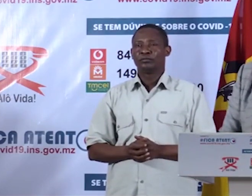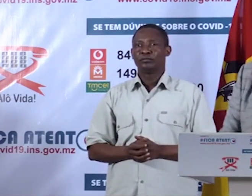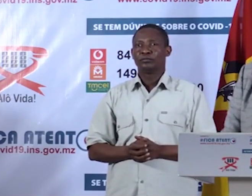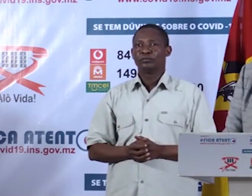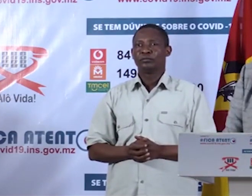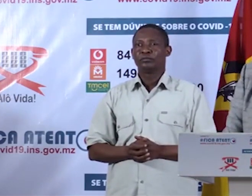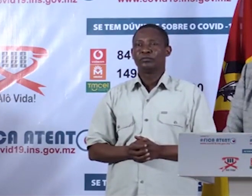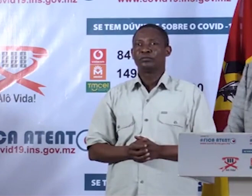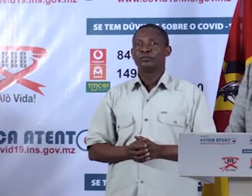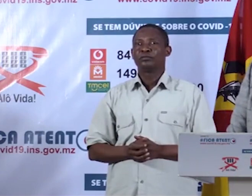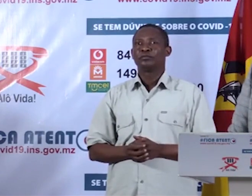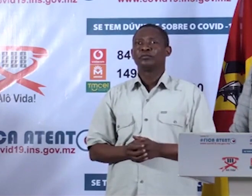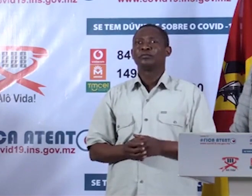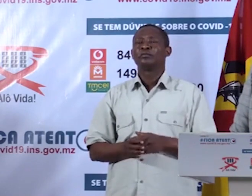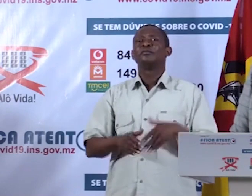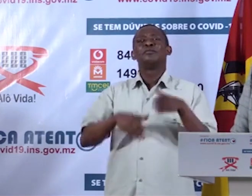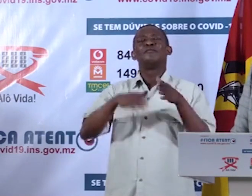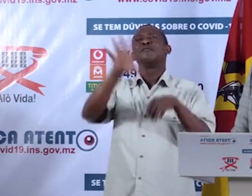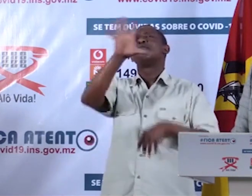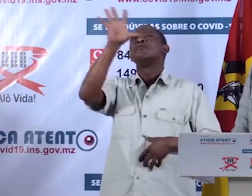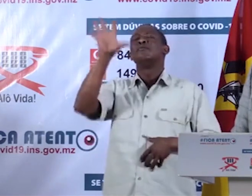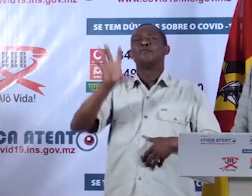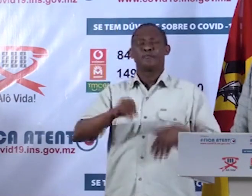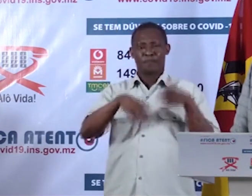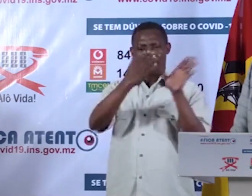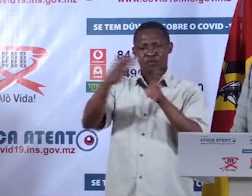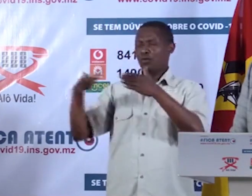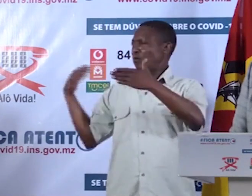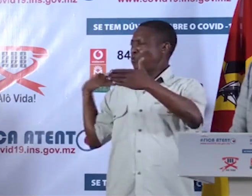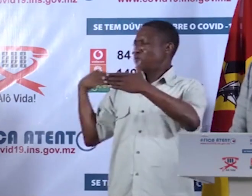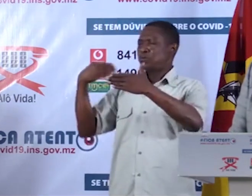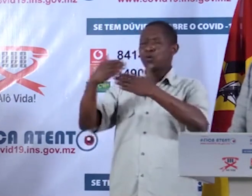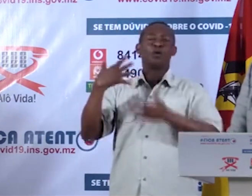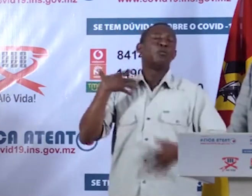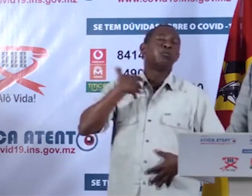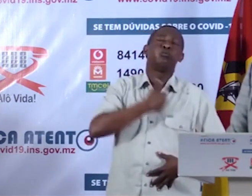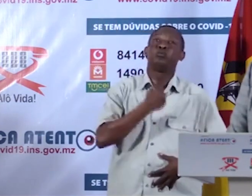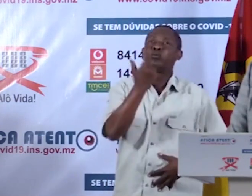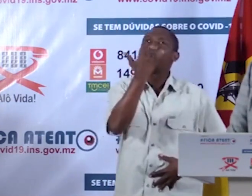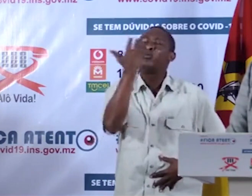E como é que nós estamos em termos de óbitos no continente africano? Dizer que,